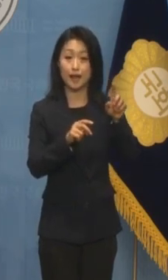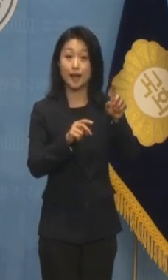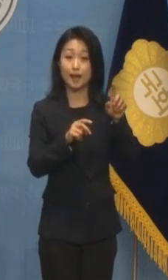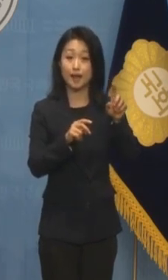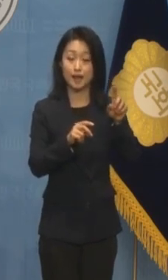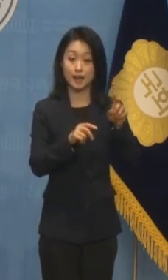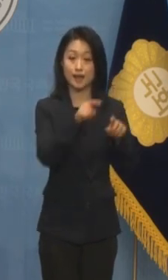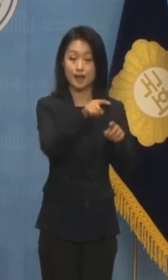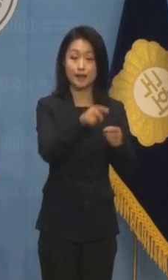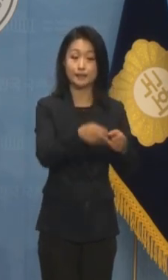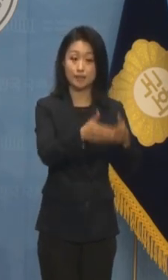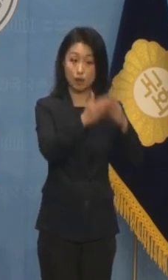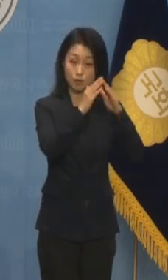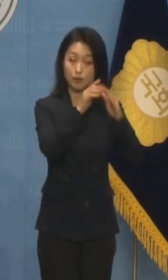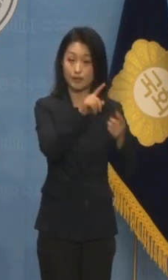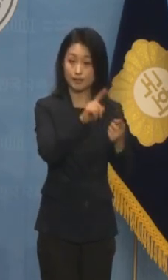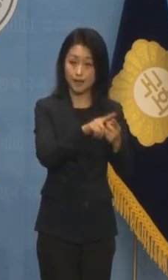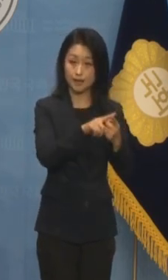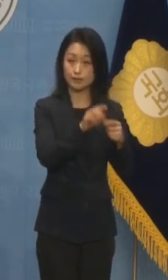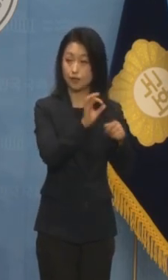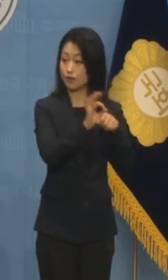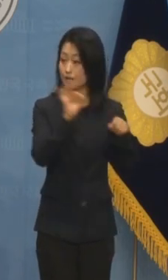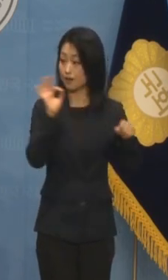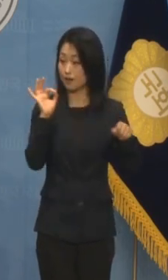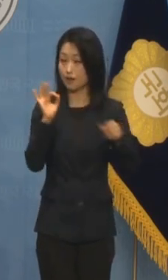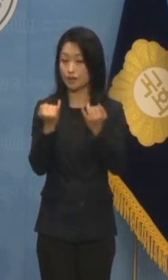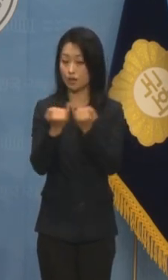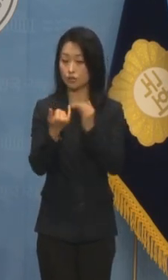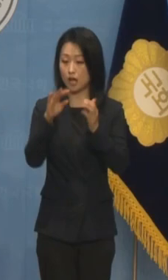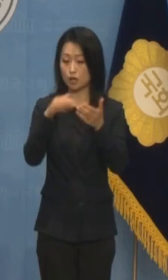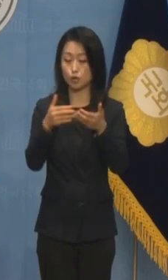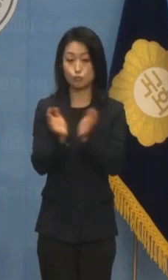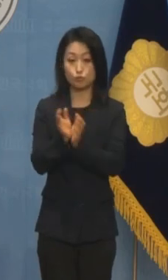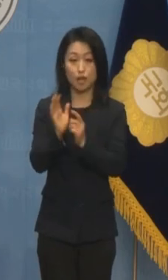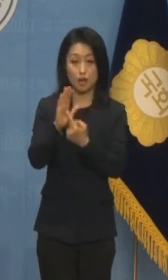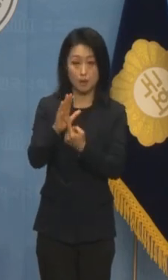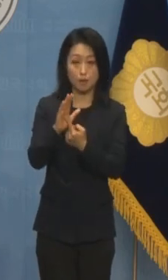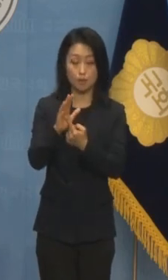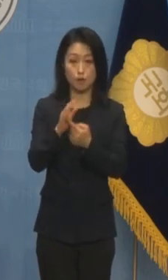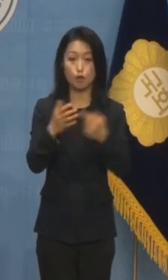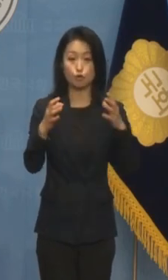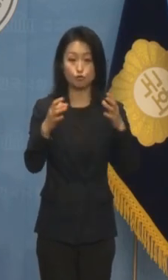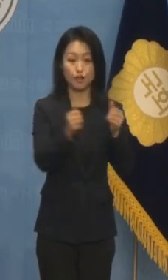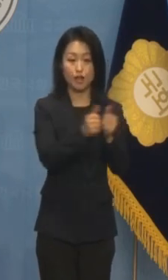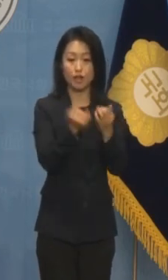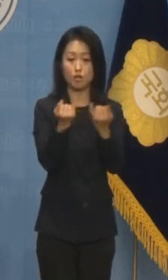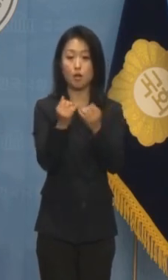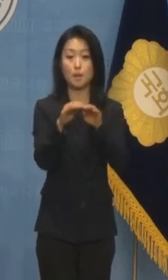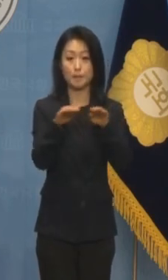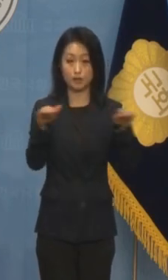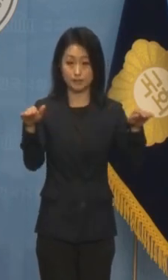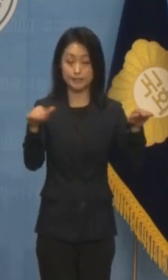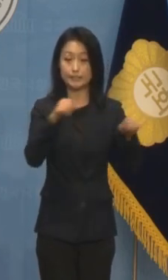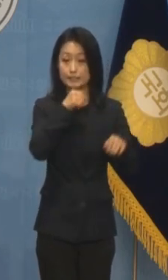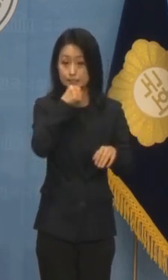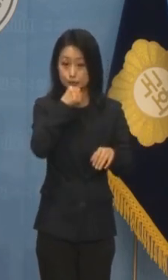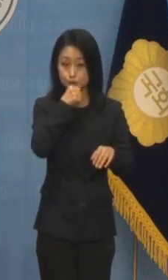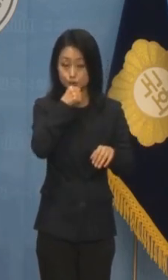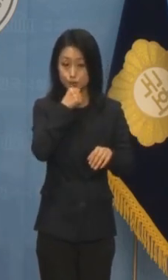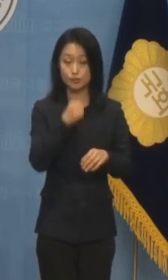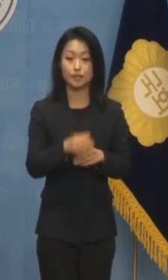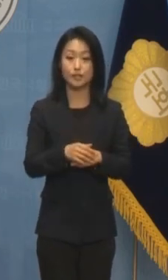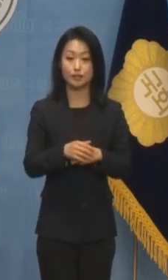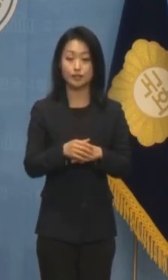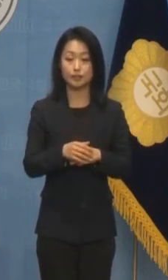아니라는 것입니다. 열흘 전 여성가족부가 발표한 국가성평등 지수에서도 7개 영역